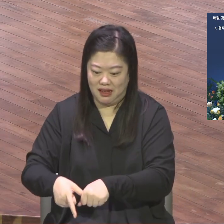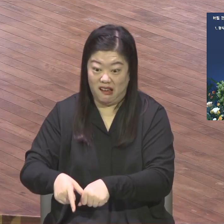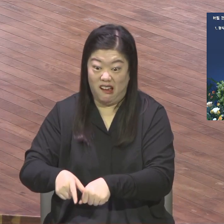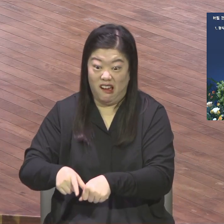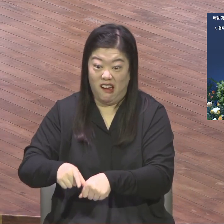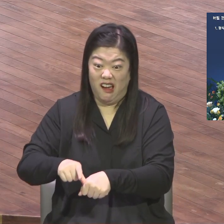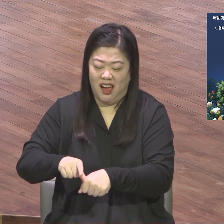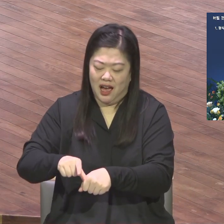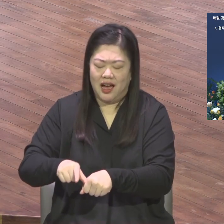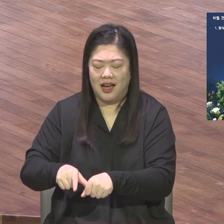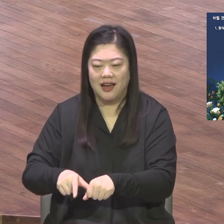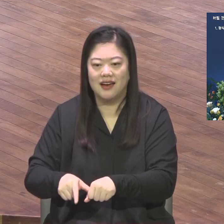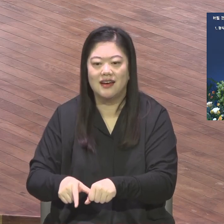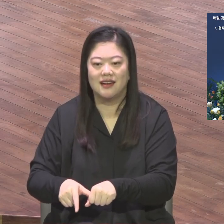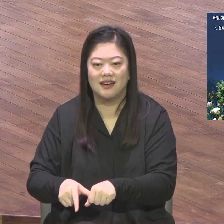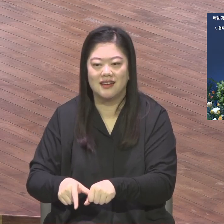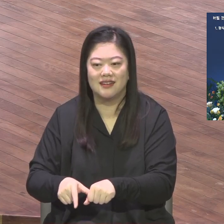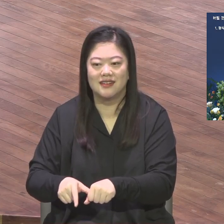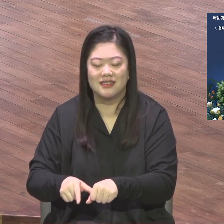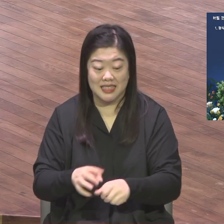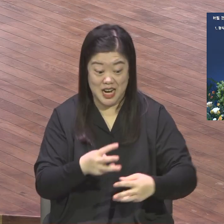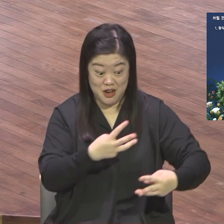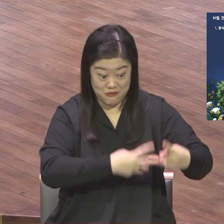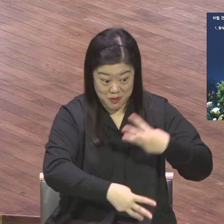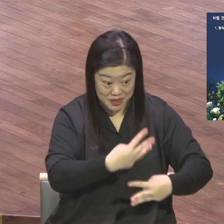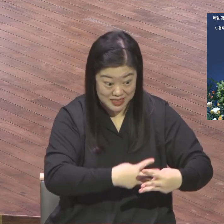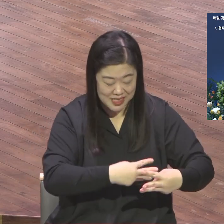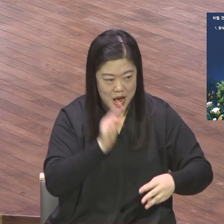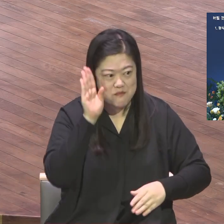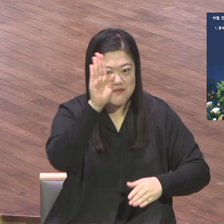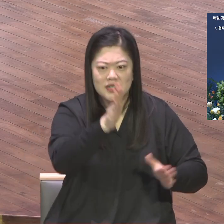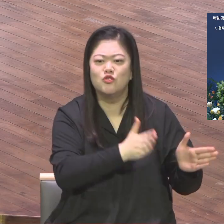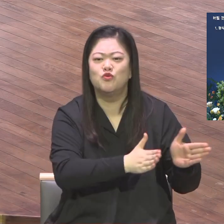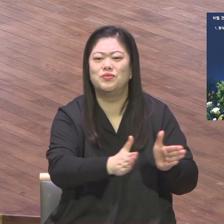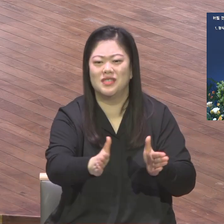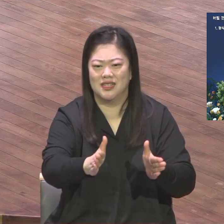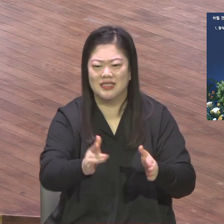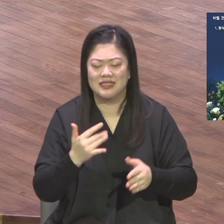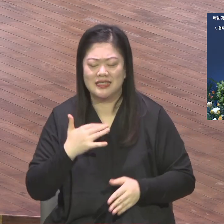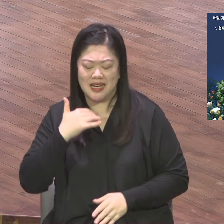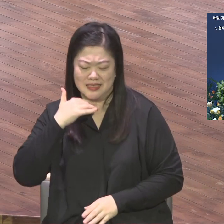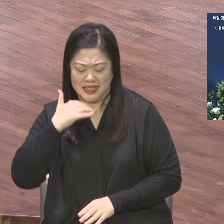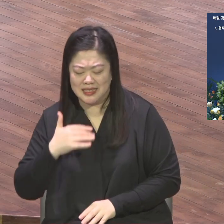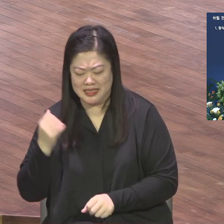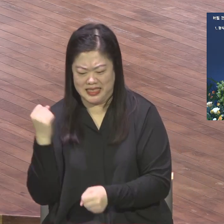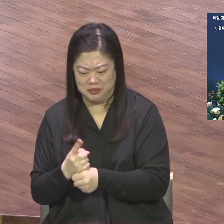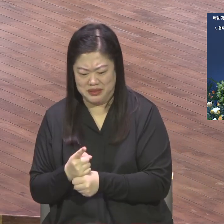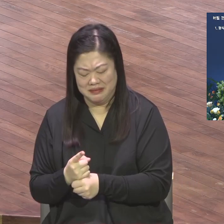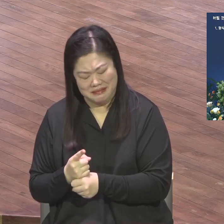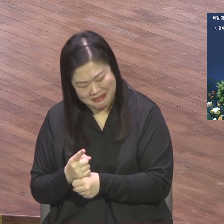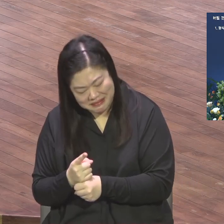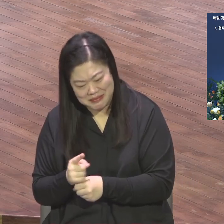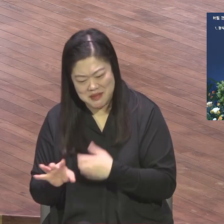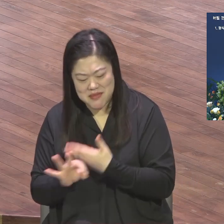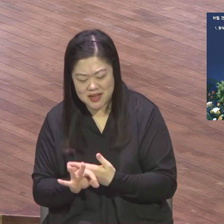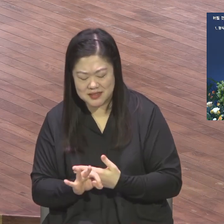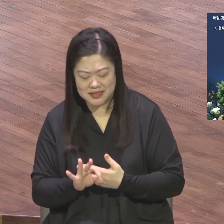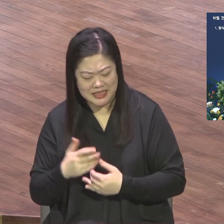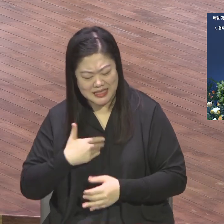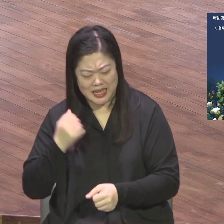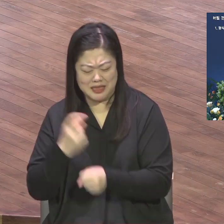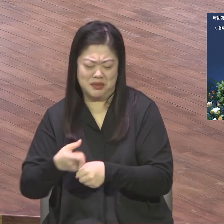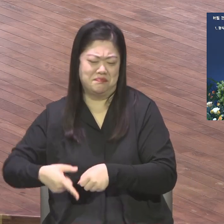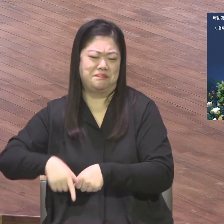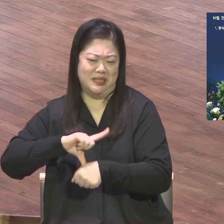미래가 엄청 기대가 됩니다. 우리는 발 깔아놓고 발판 해놓고 우리는 발 이 문 열어놓고 가면 우리